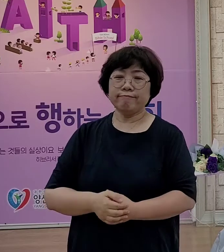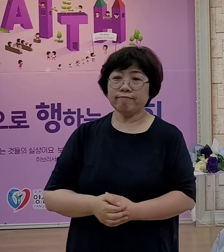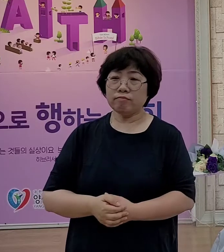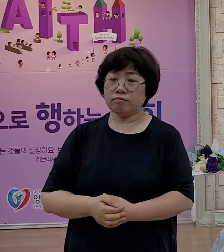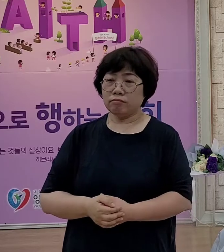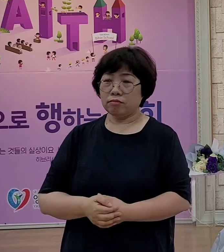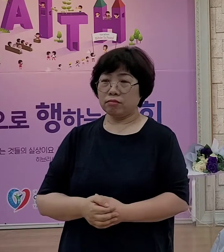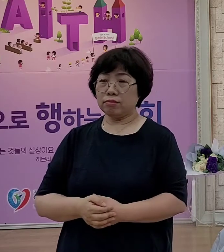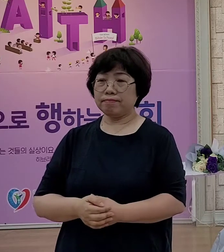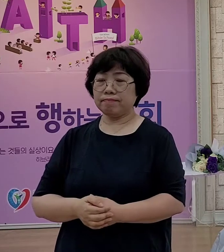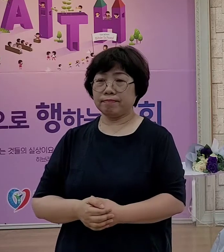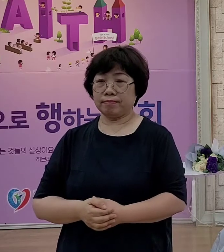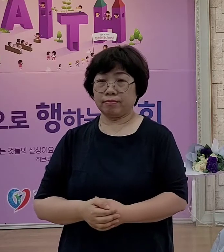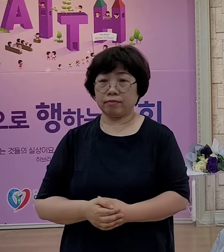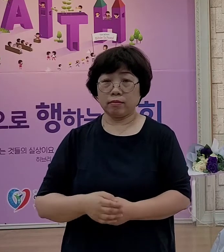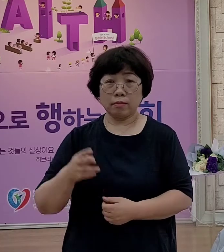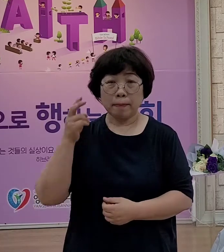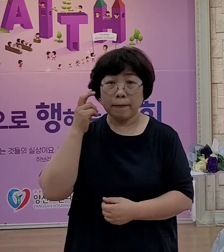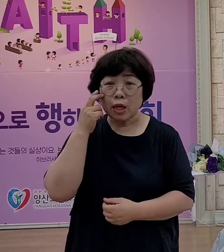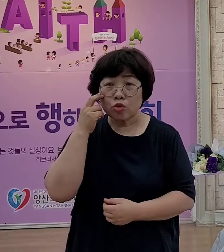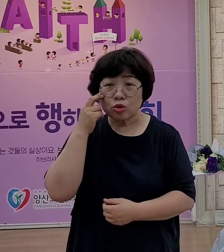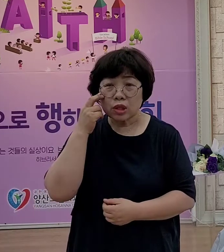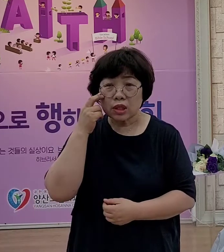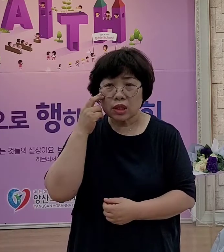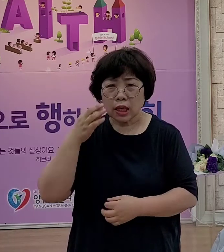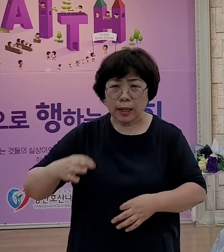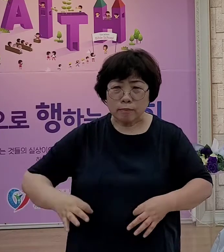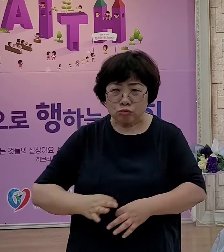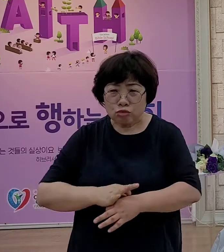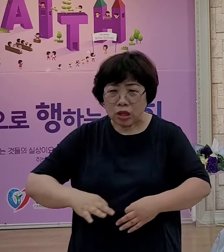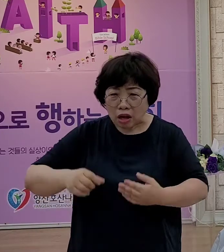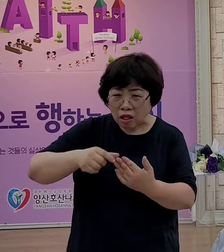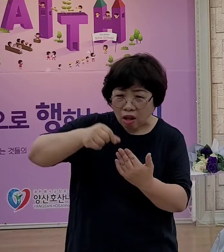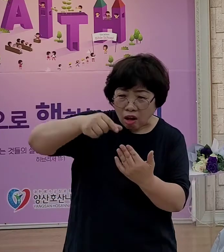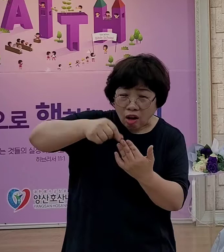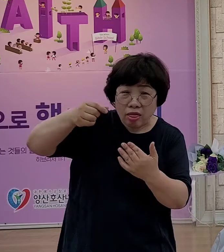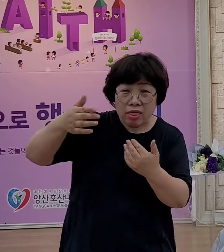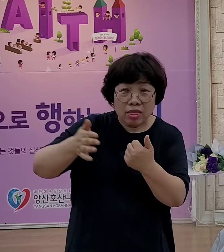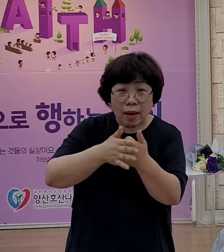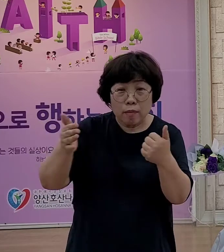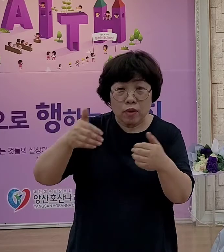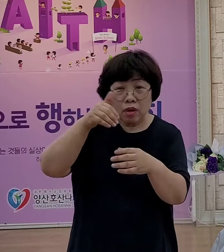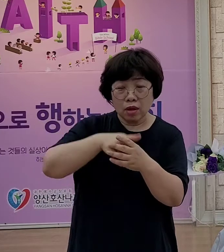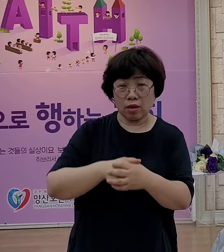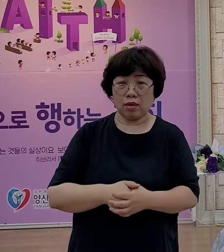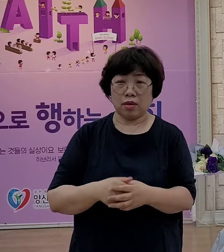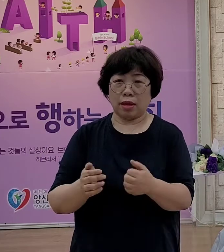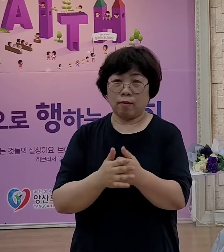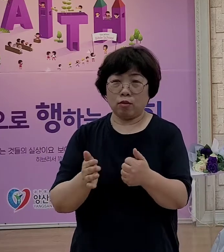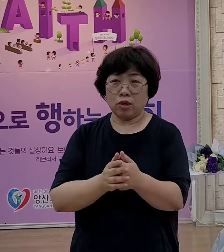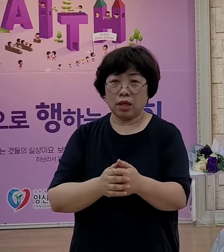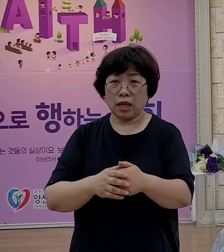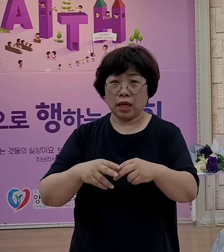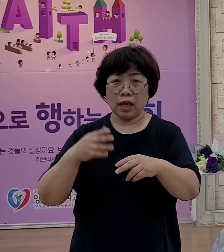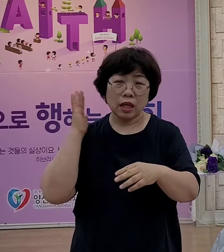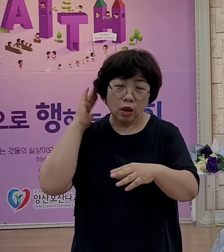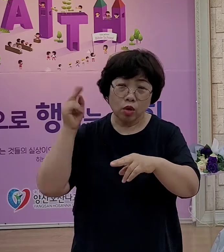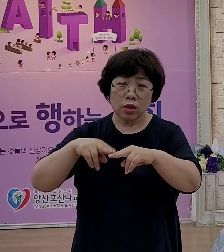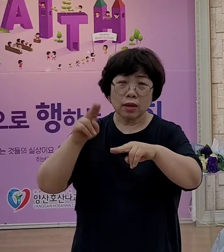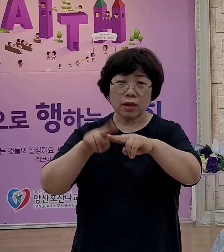여러분, 그 미국의 부정선거가 다 밝혀져 가지고 이 트럼프가